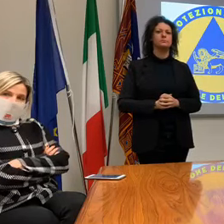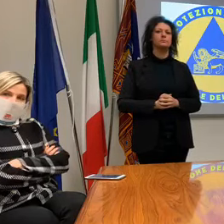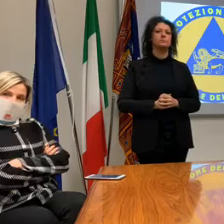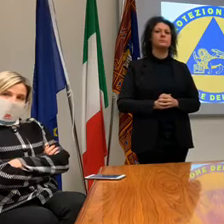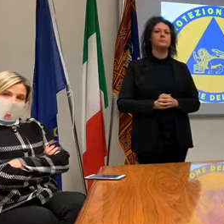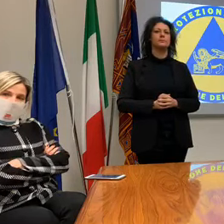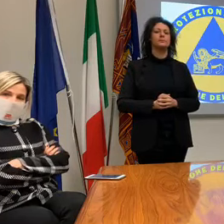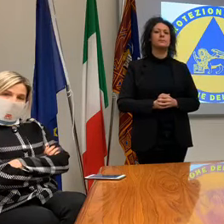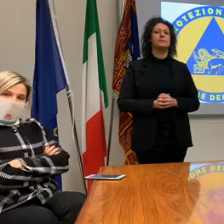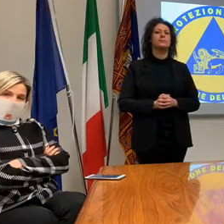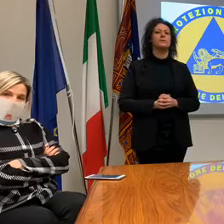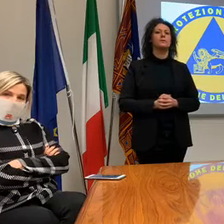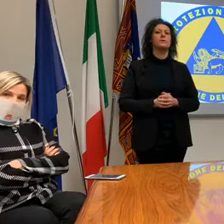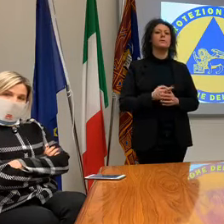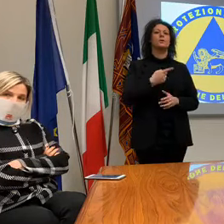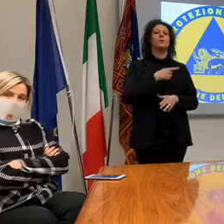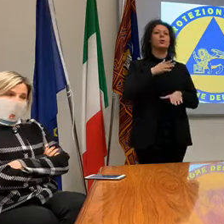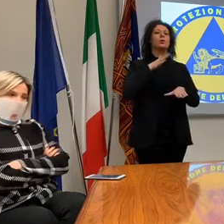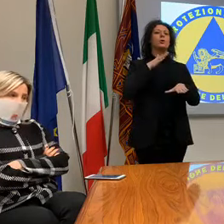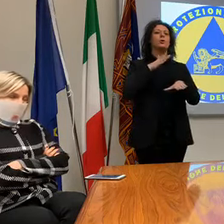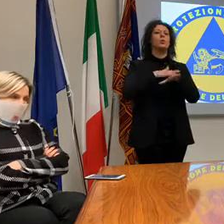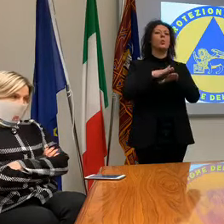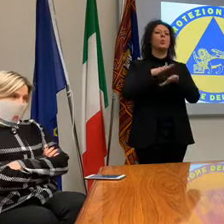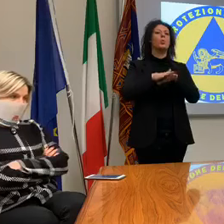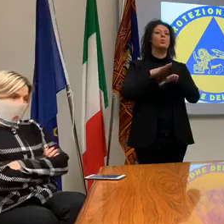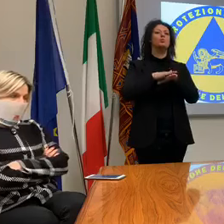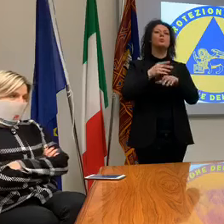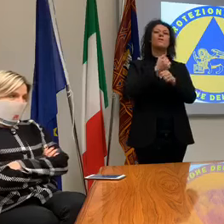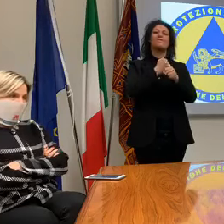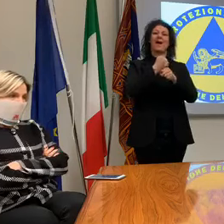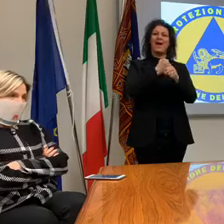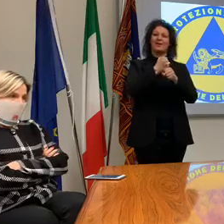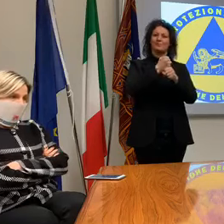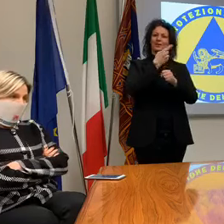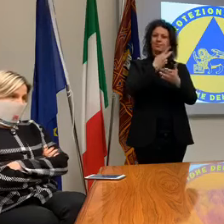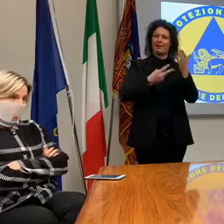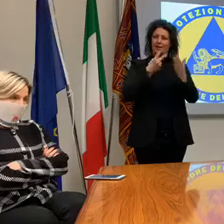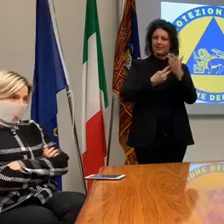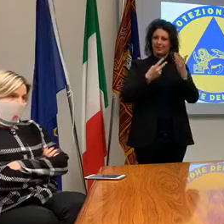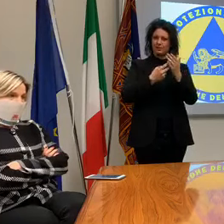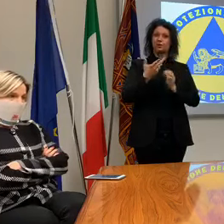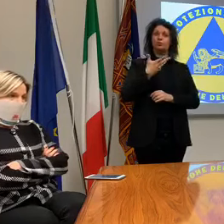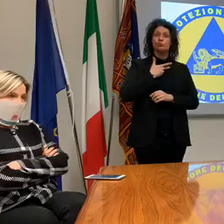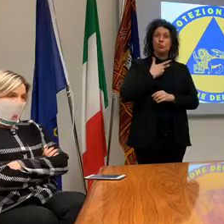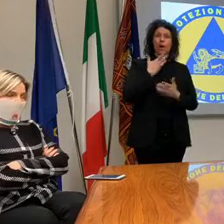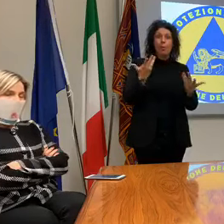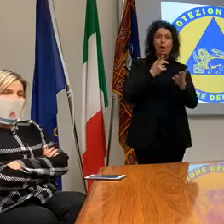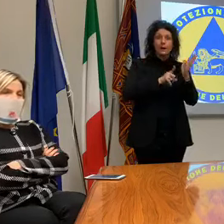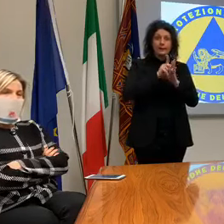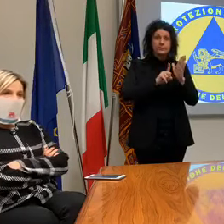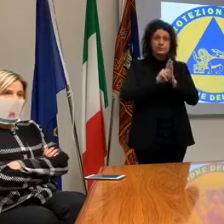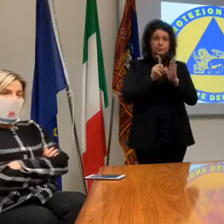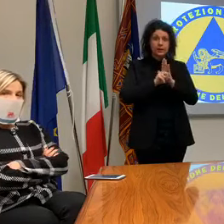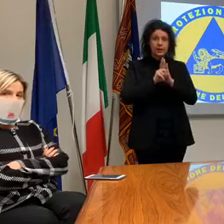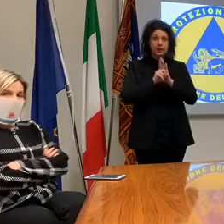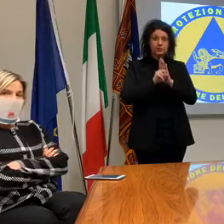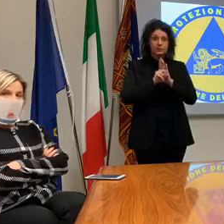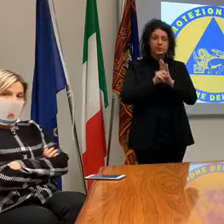dei 6 o più farmaci che abbiamo messo in sperimentazione? Sì, quello dell'artrite reumatoide sembra dia